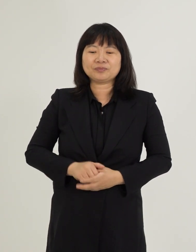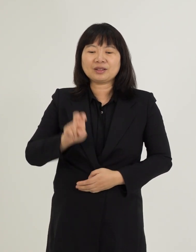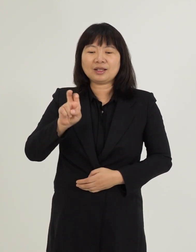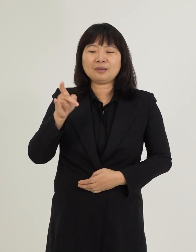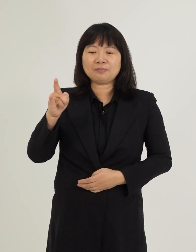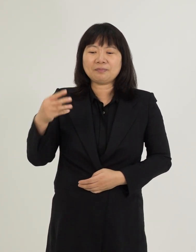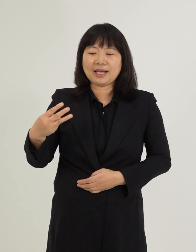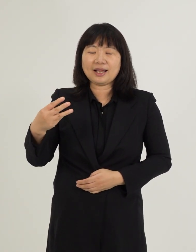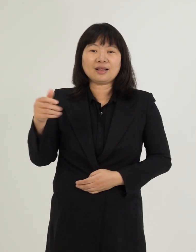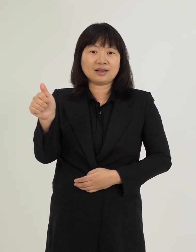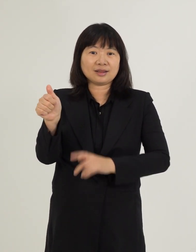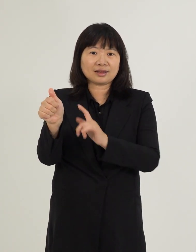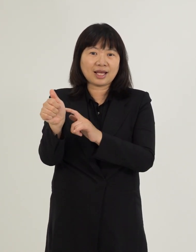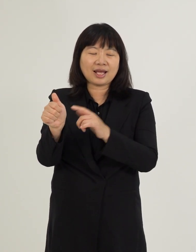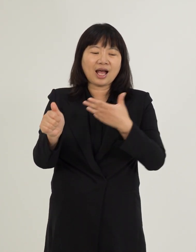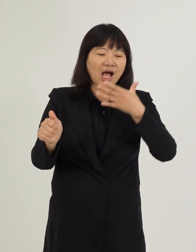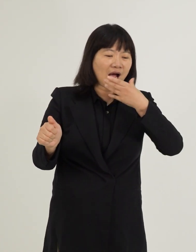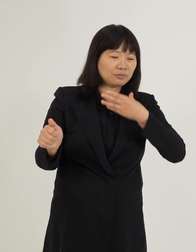그래요?